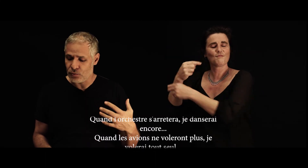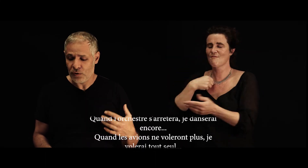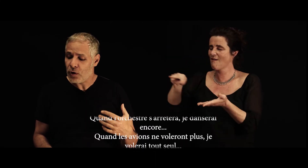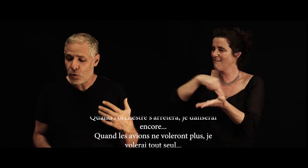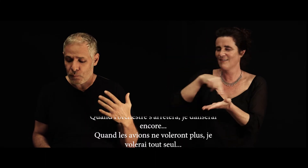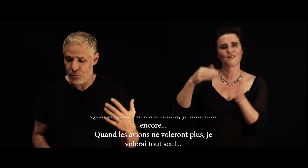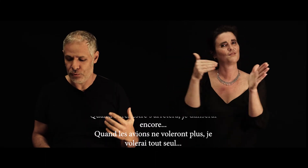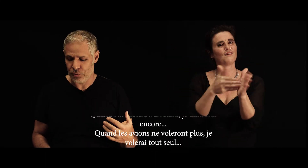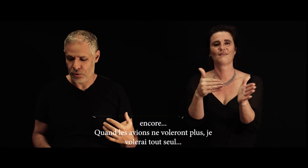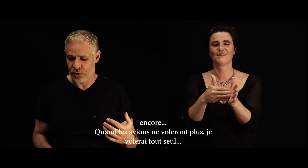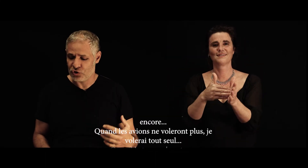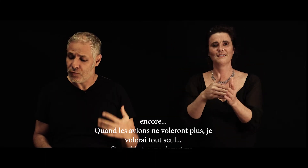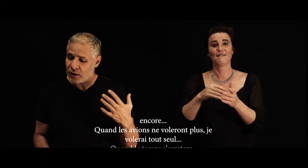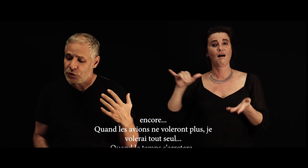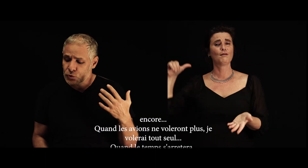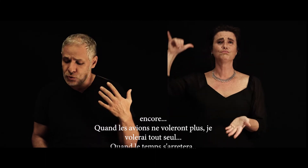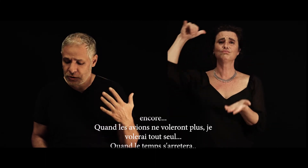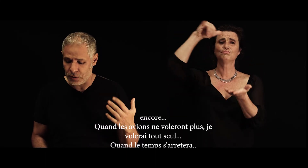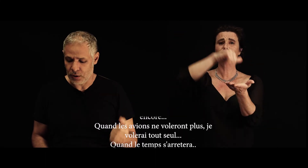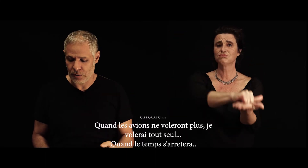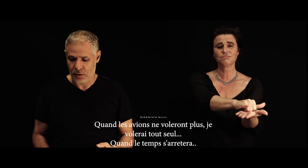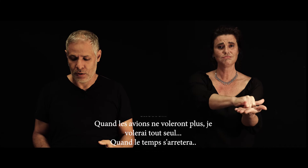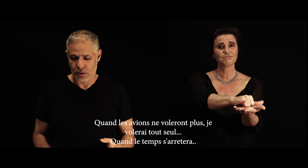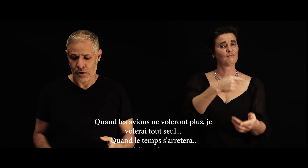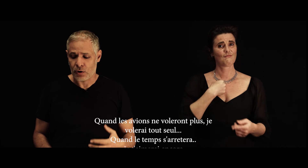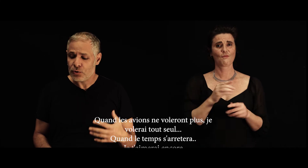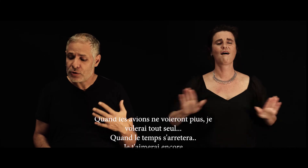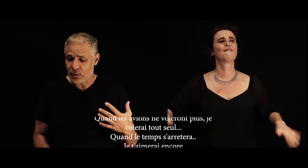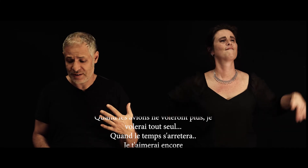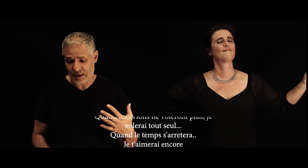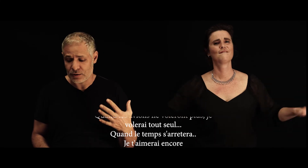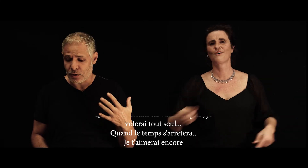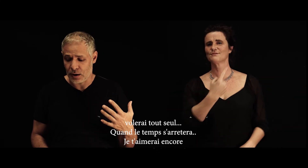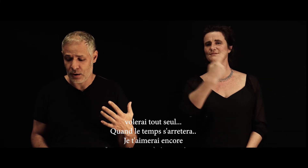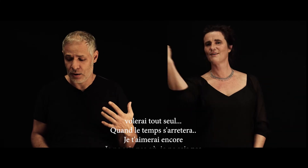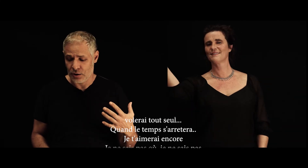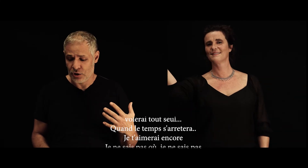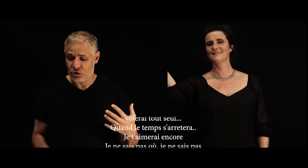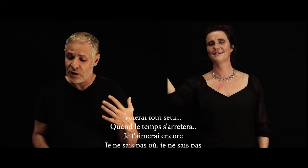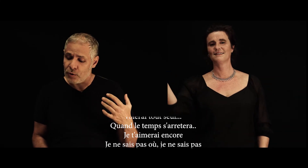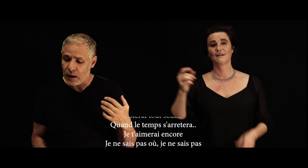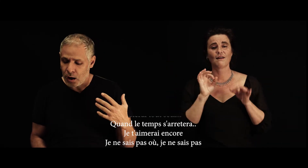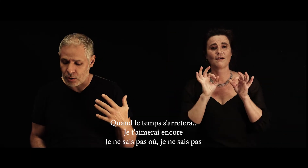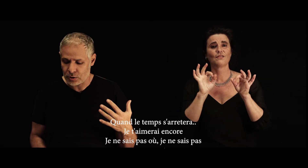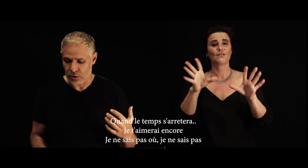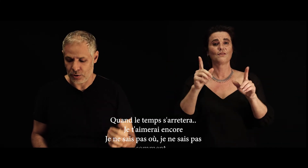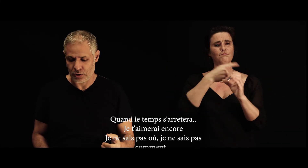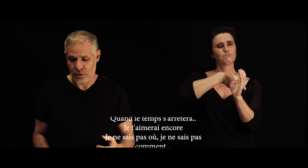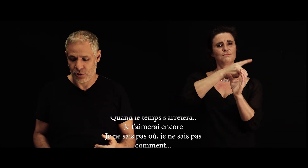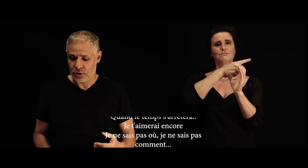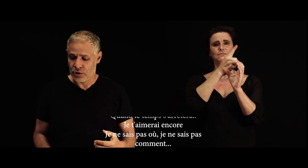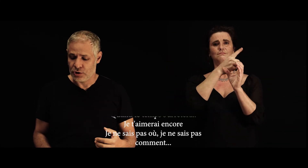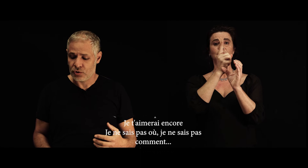les avions ne voleront plus, je volerai tout seul. Quand le temps s'arrêtera, je t'aimerai